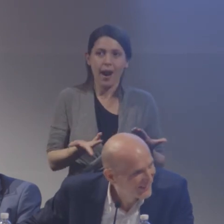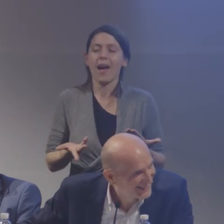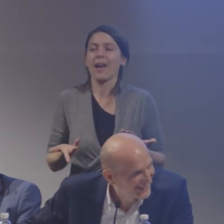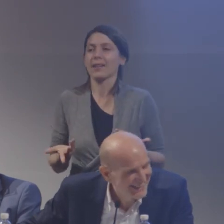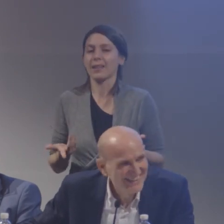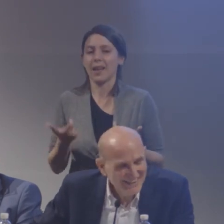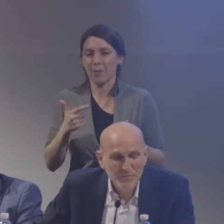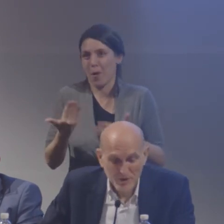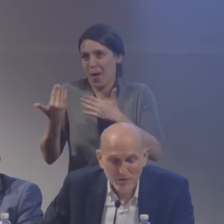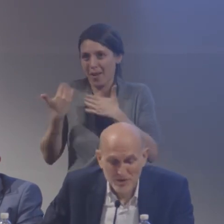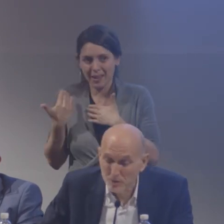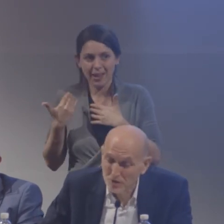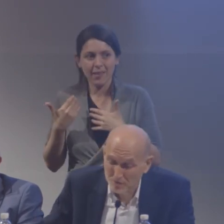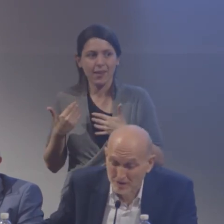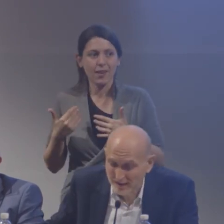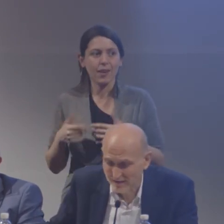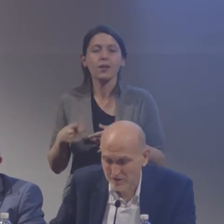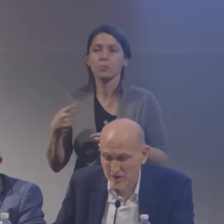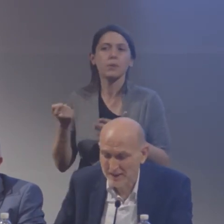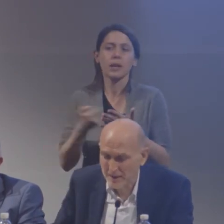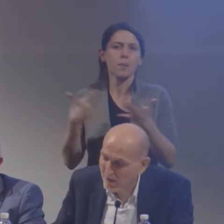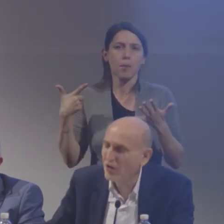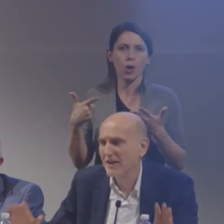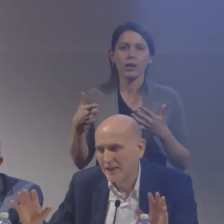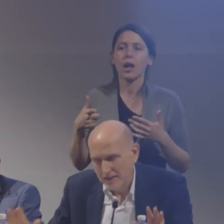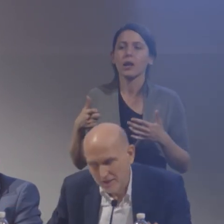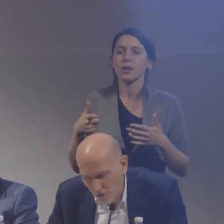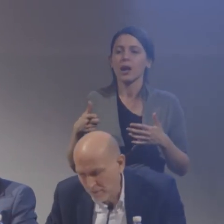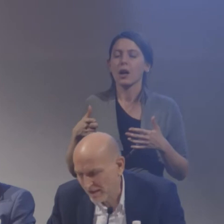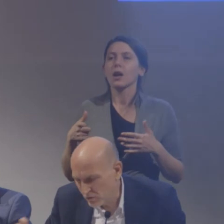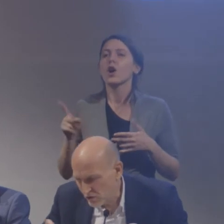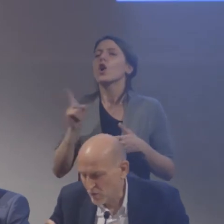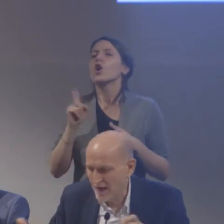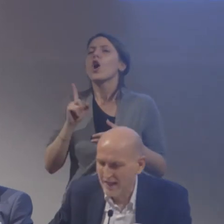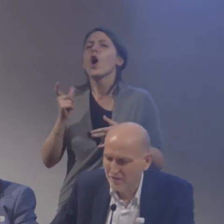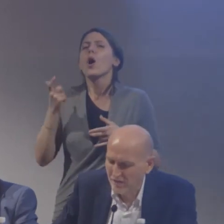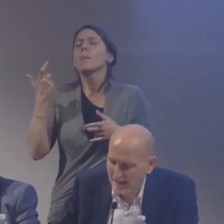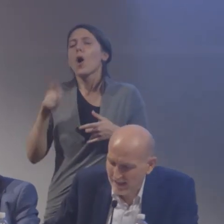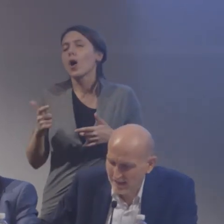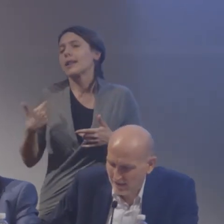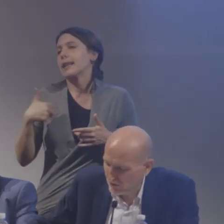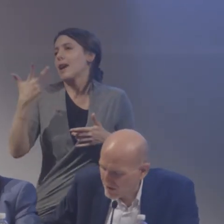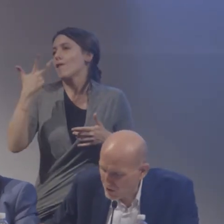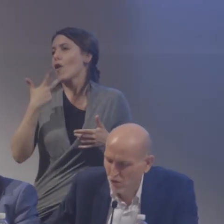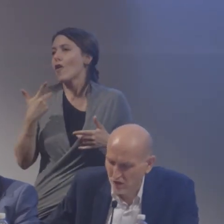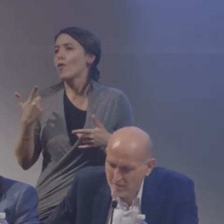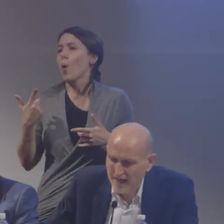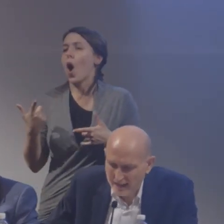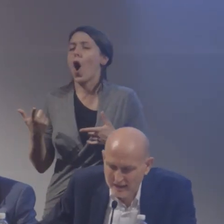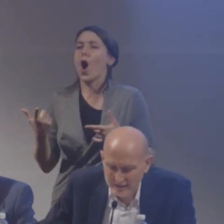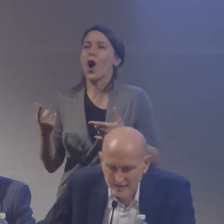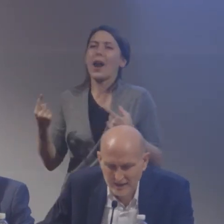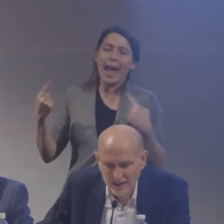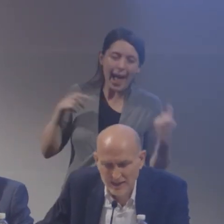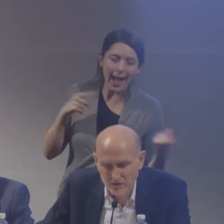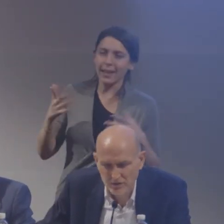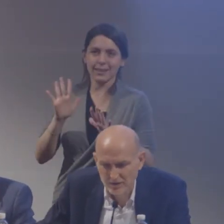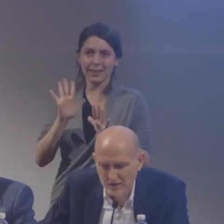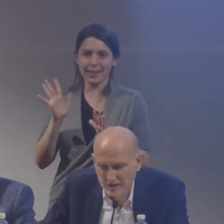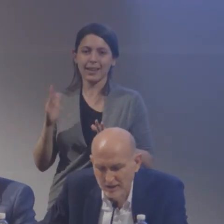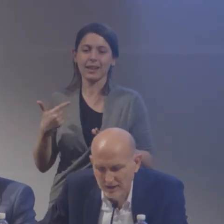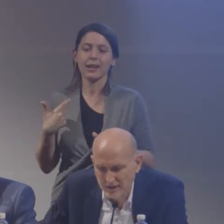ogni volta che... Però questo è molto importante, questo tema delle parole, non per continuare a fare connessioni, ma non a